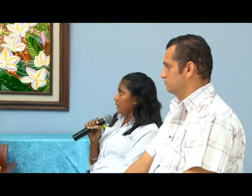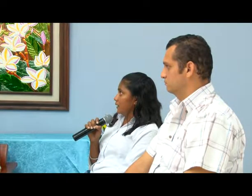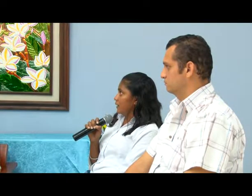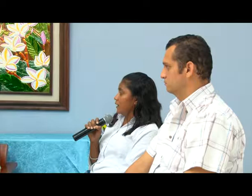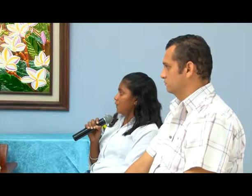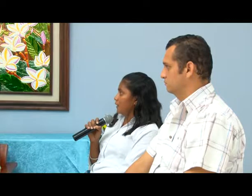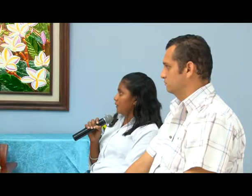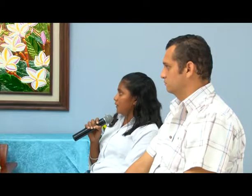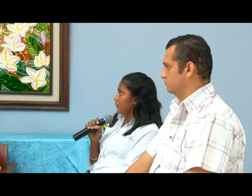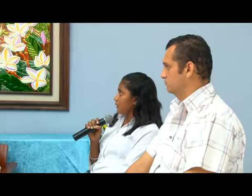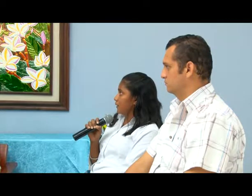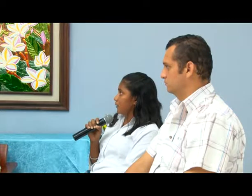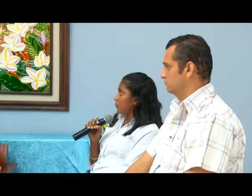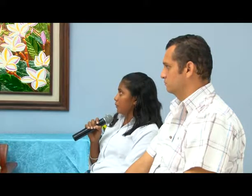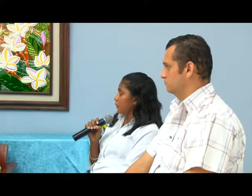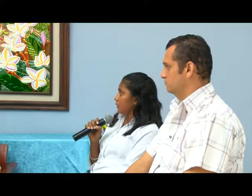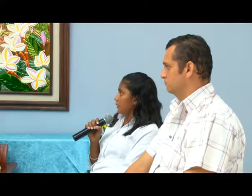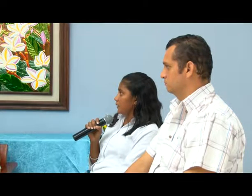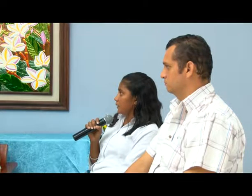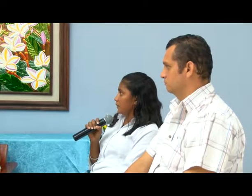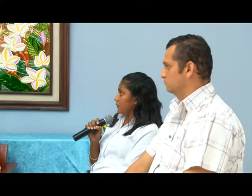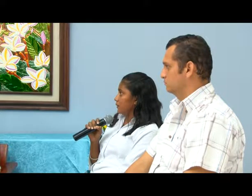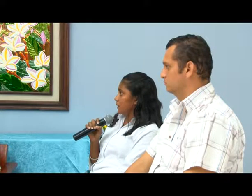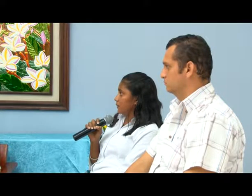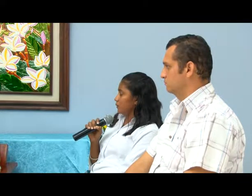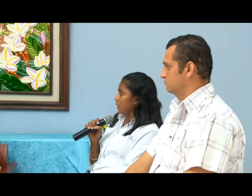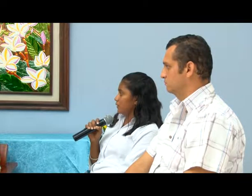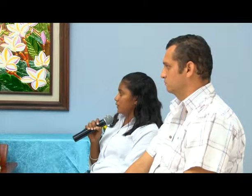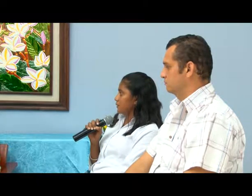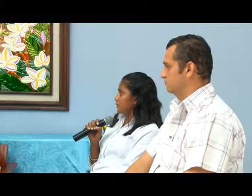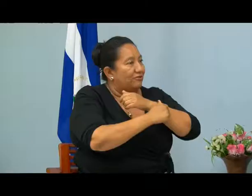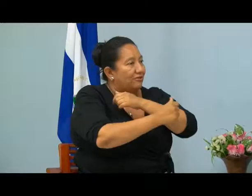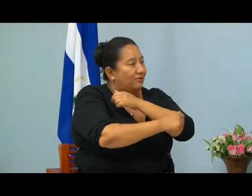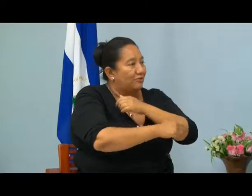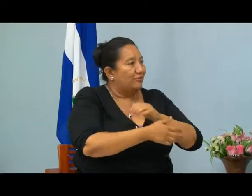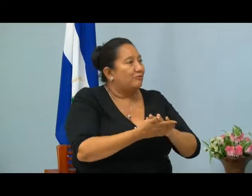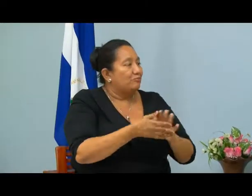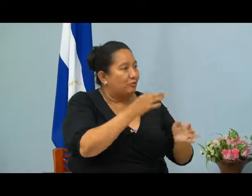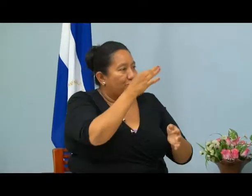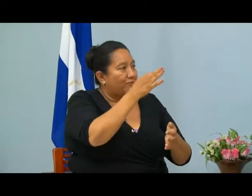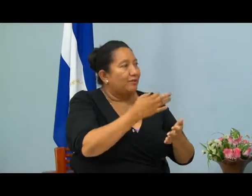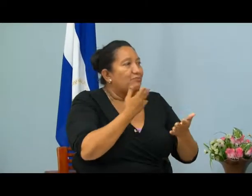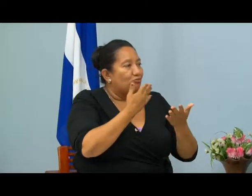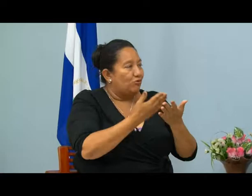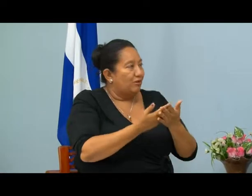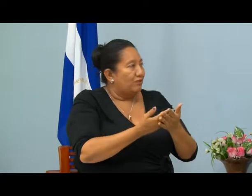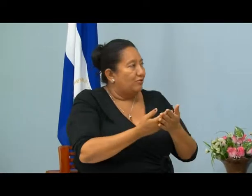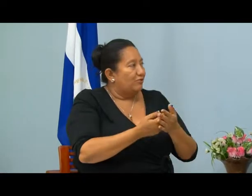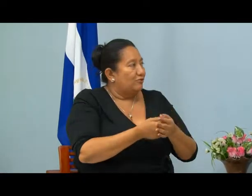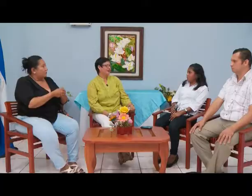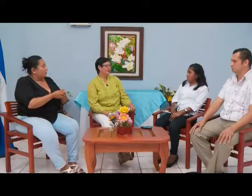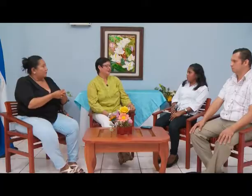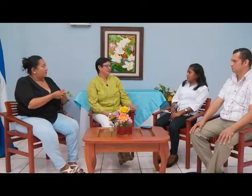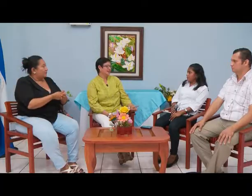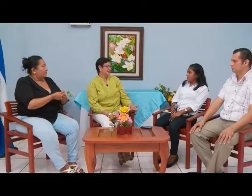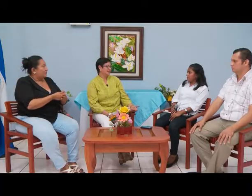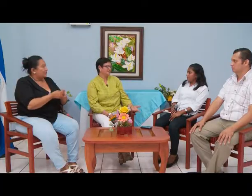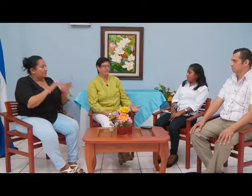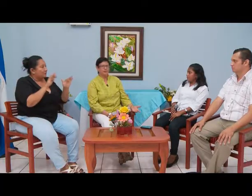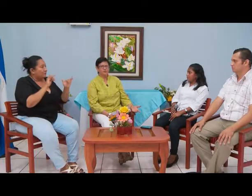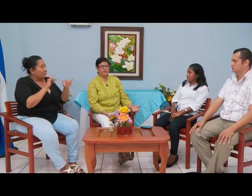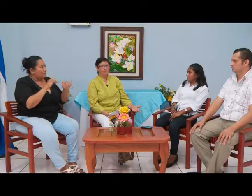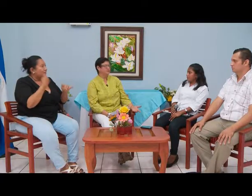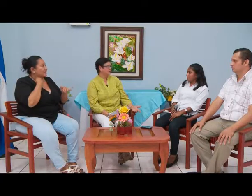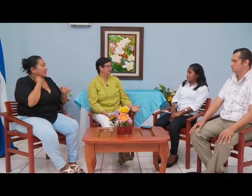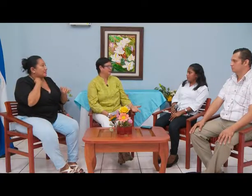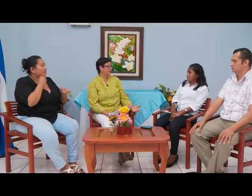de estar al frente de un grupo de estudiantes. Muy bien, qué bueno, ¿verdad? Porque ya